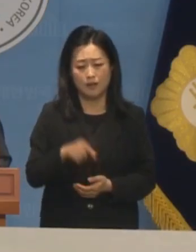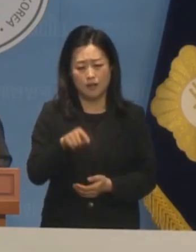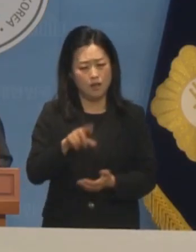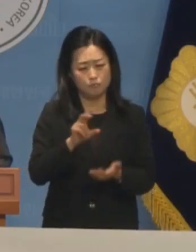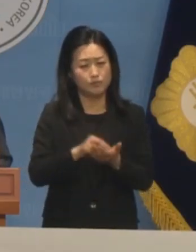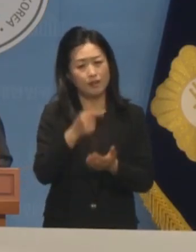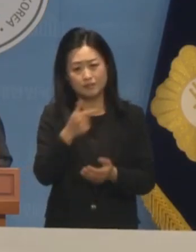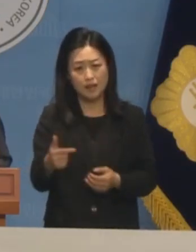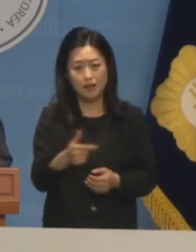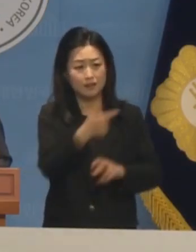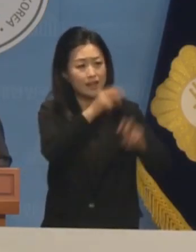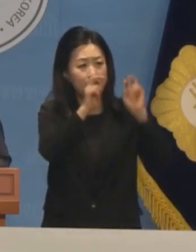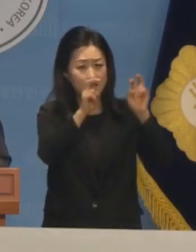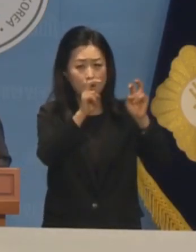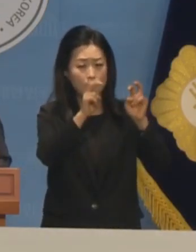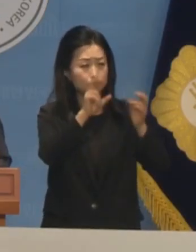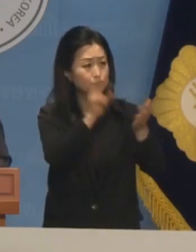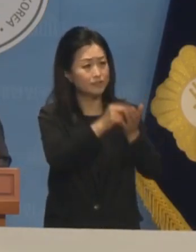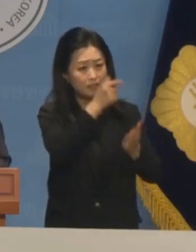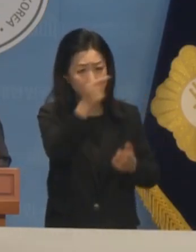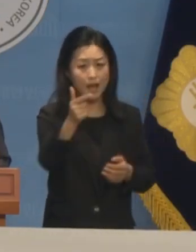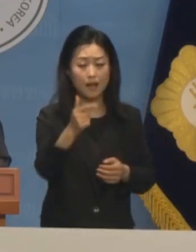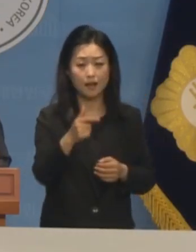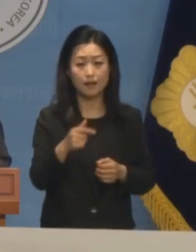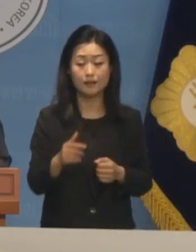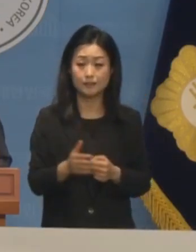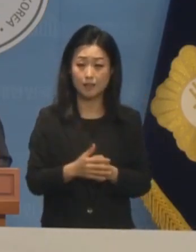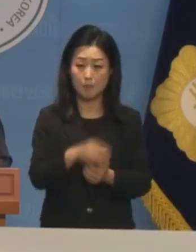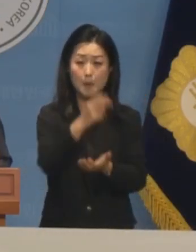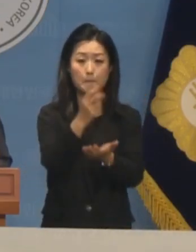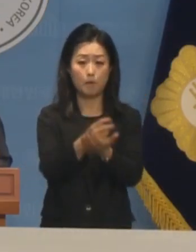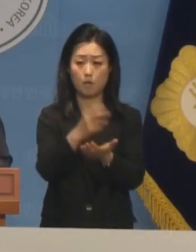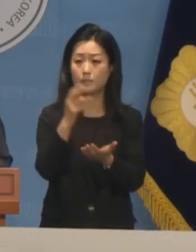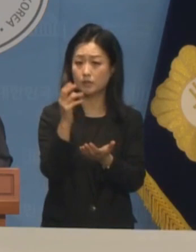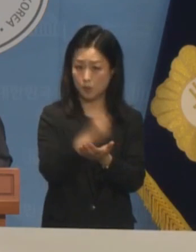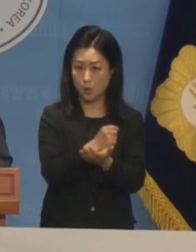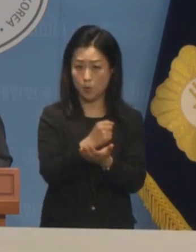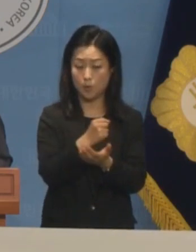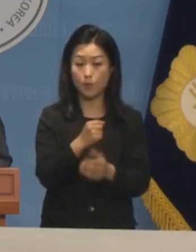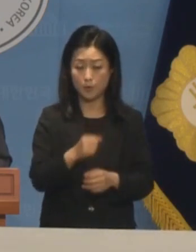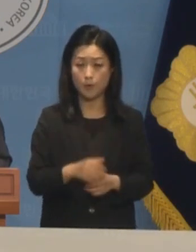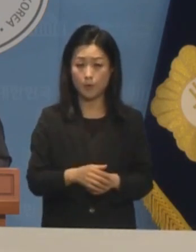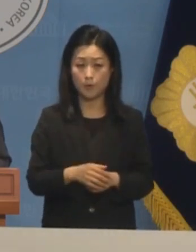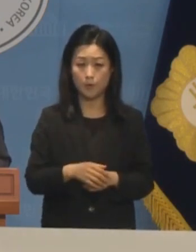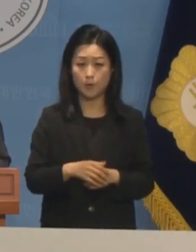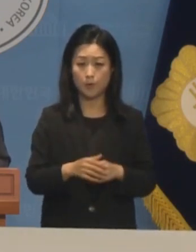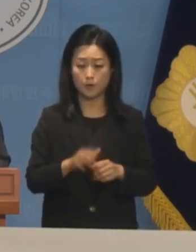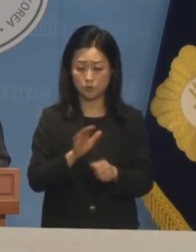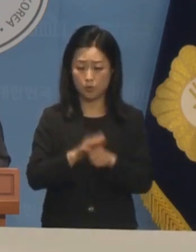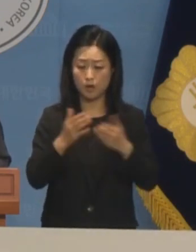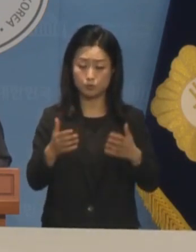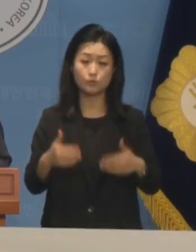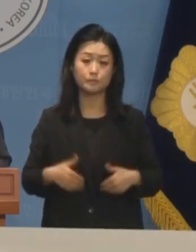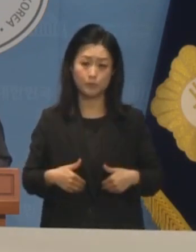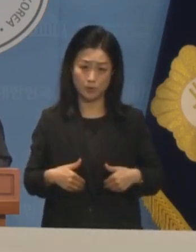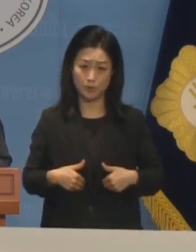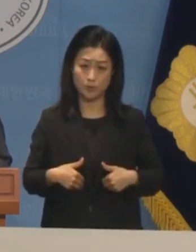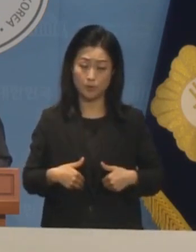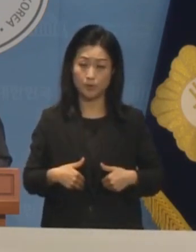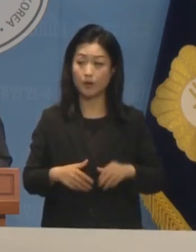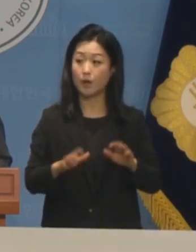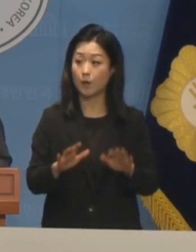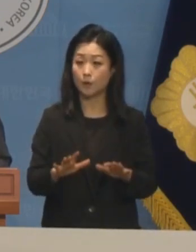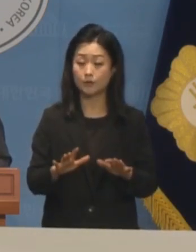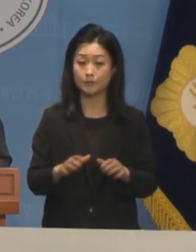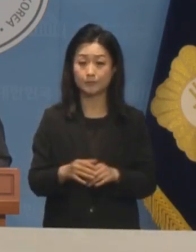아니다. 대기업의 경종을 울리는 차원을 넘어서서 법과 제도로서 어떤 마련들을 해야 되겠다. 이런 마음을 가지고